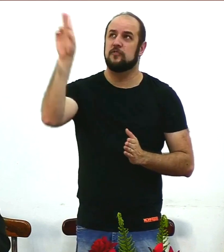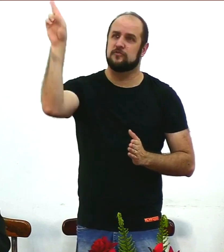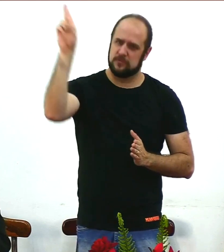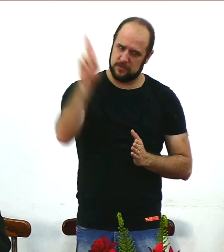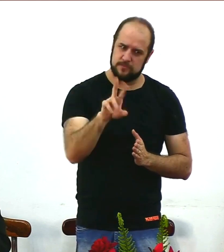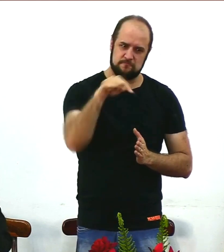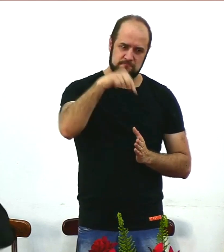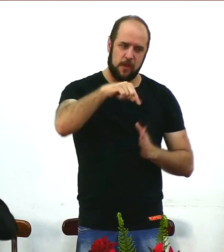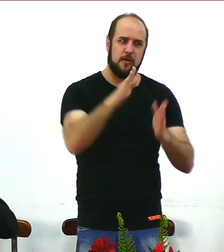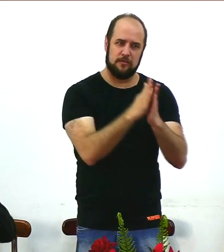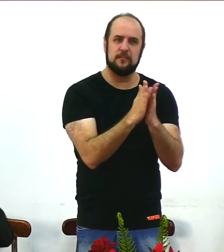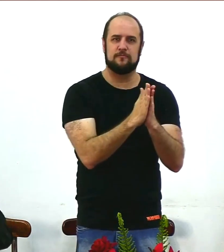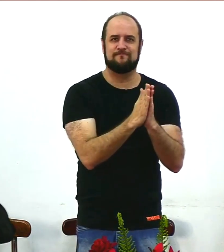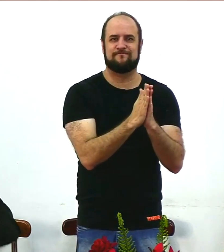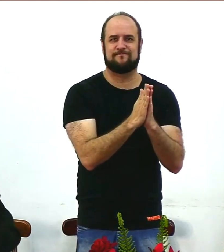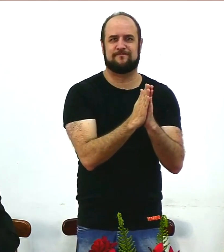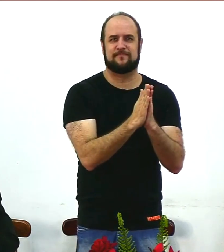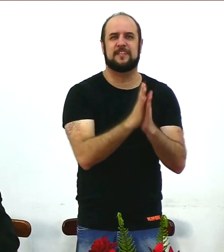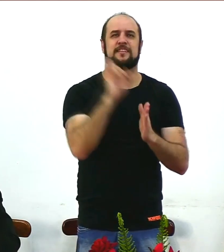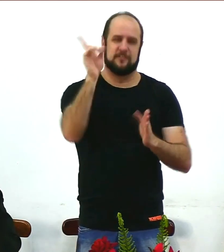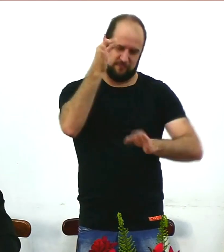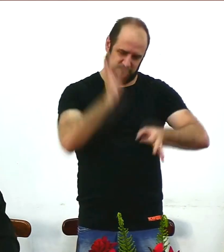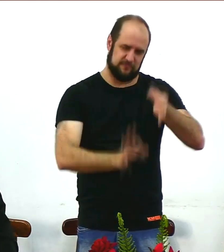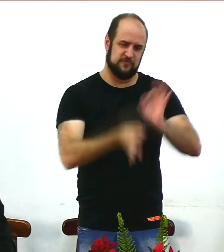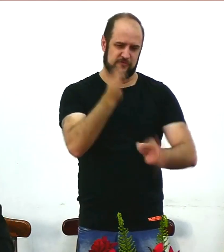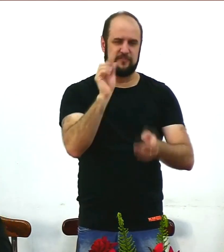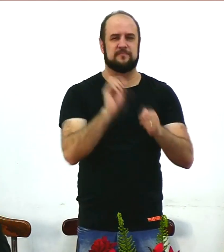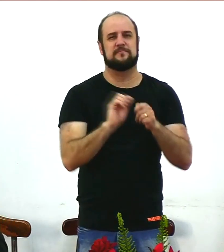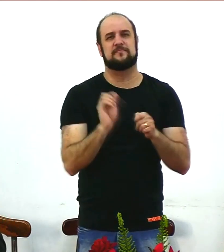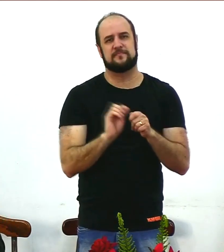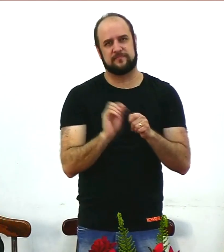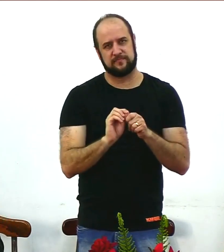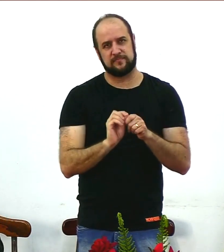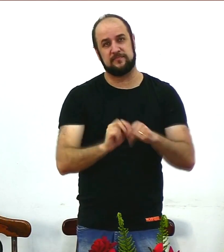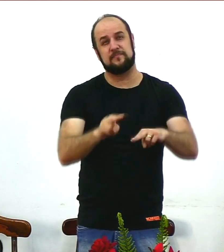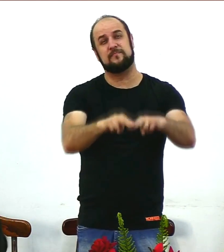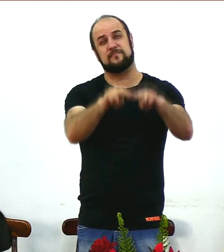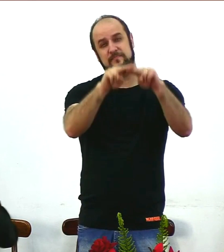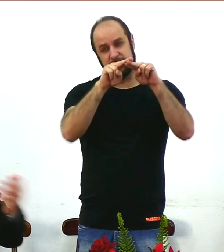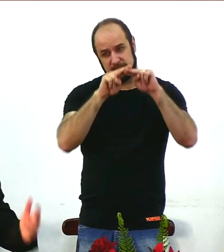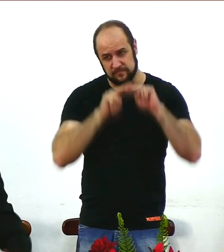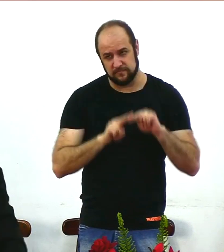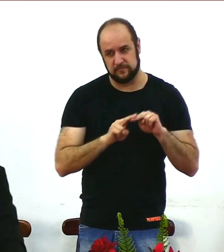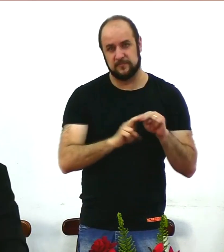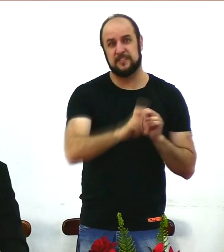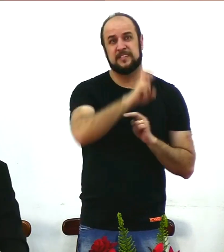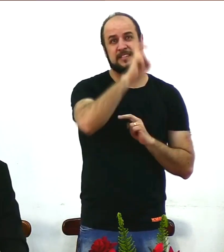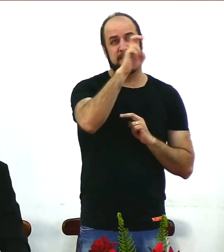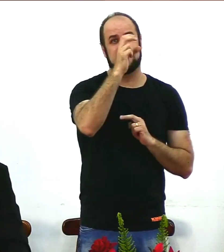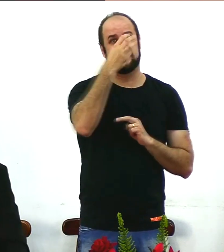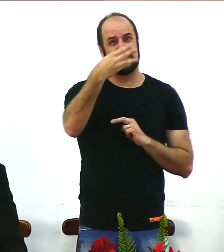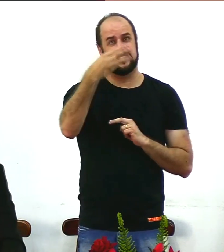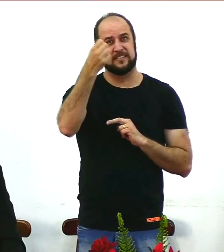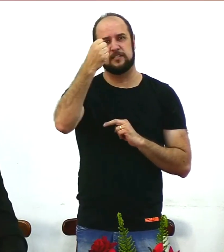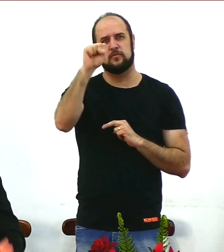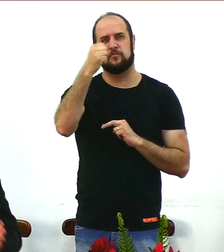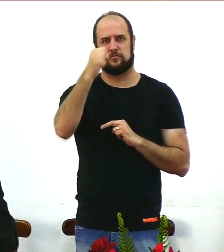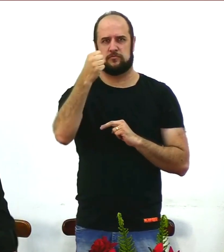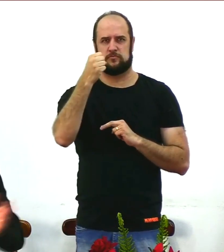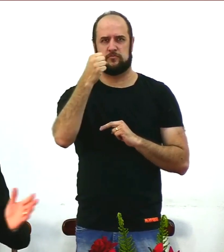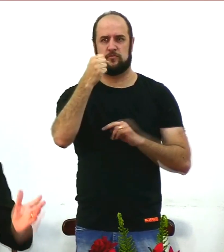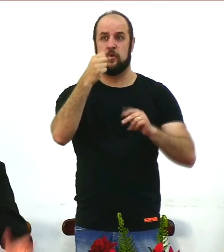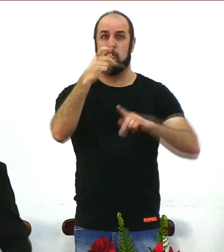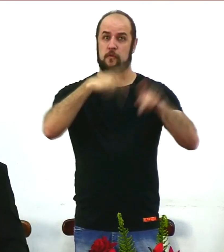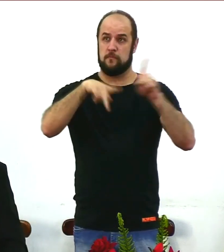mais ainda. Você sabe que o cativeiro durou 70 anos, e então, no ano